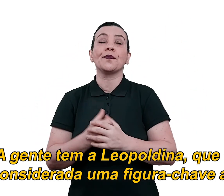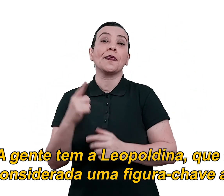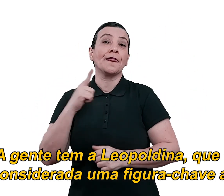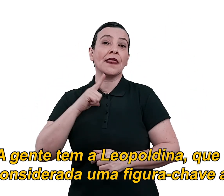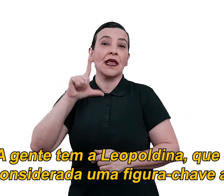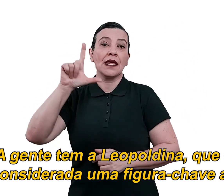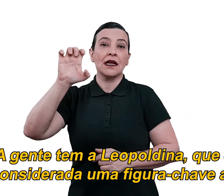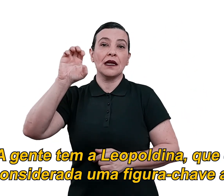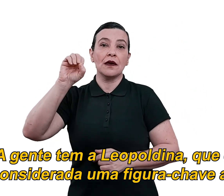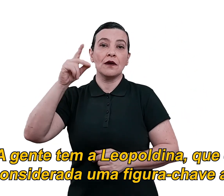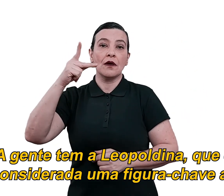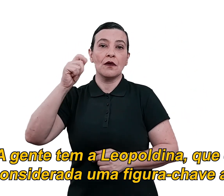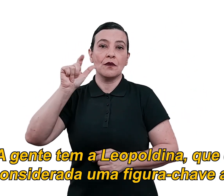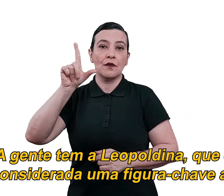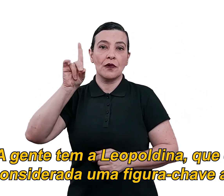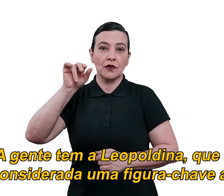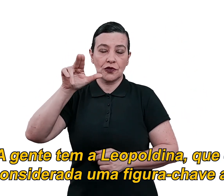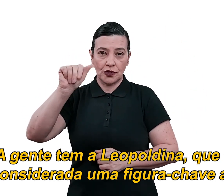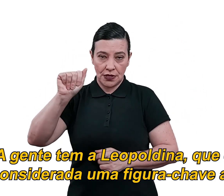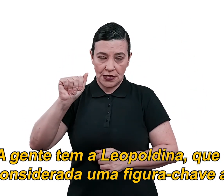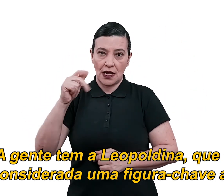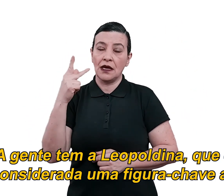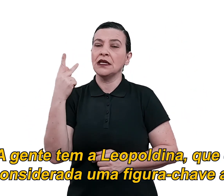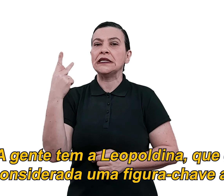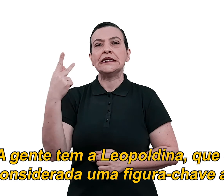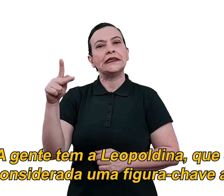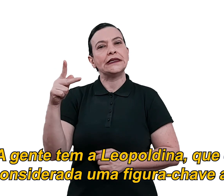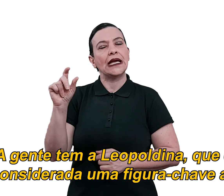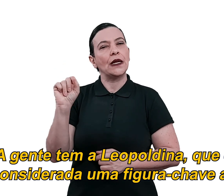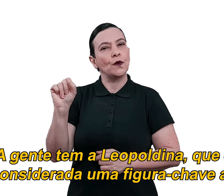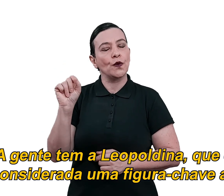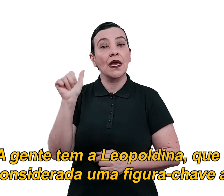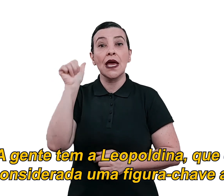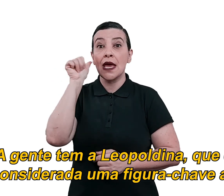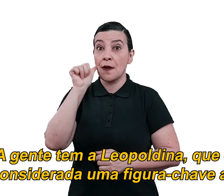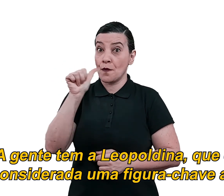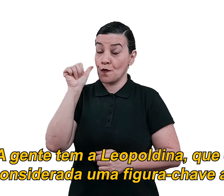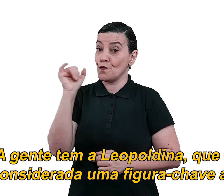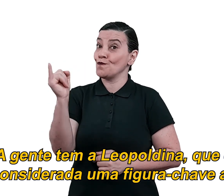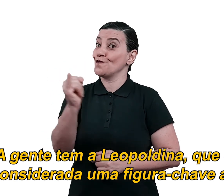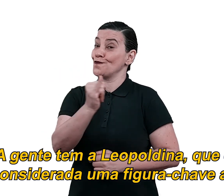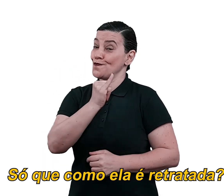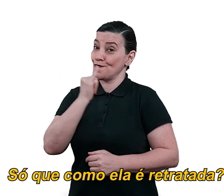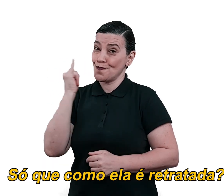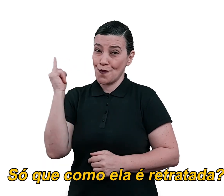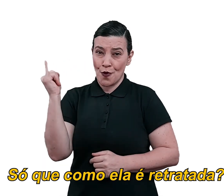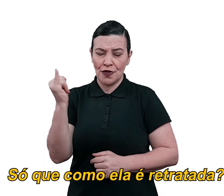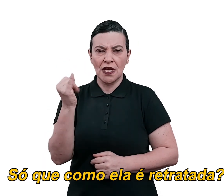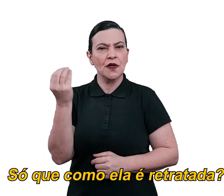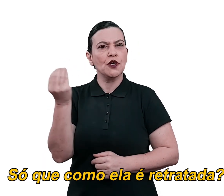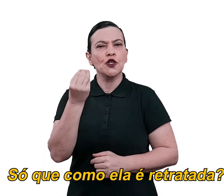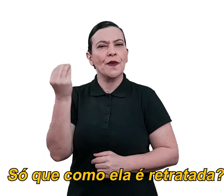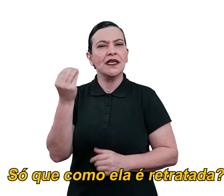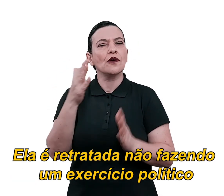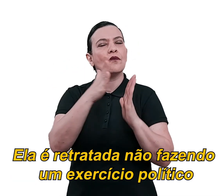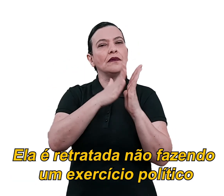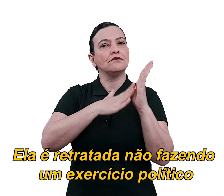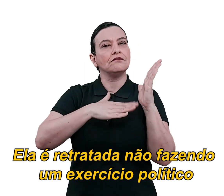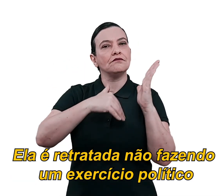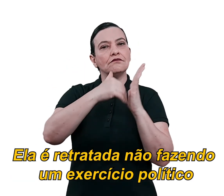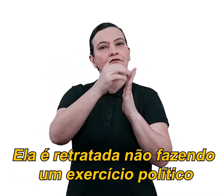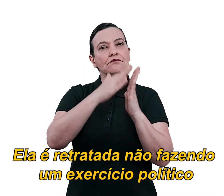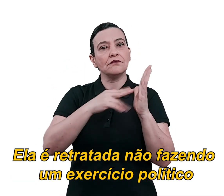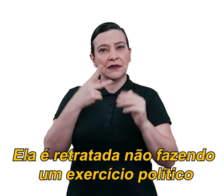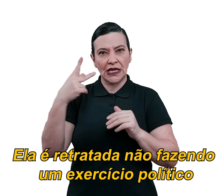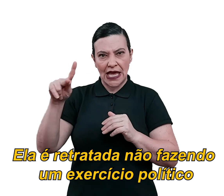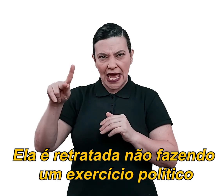a Leopoldina, né, que é considerada uma figura-chave ali, só que como que ela é retratada? Ela é